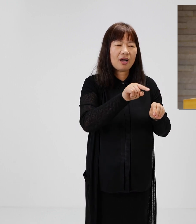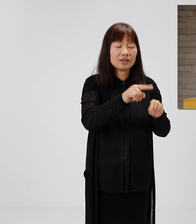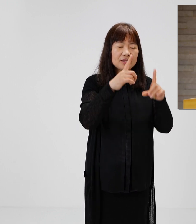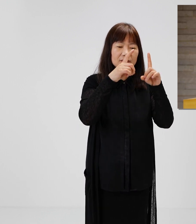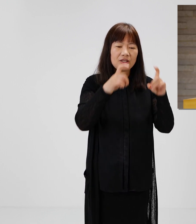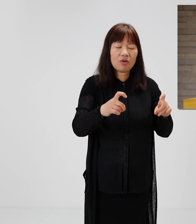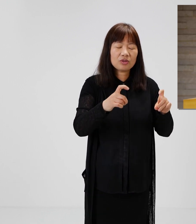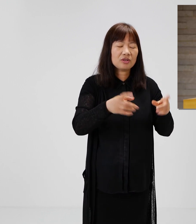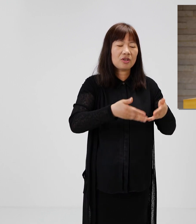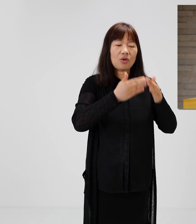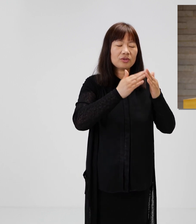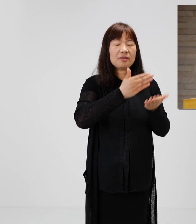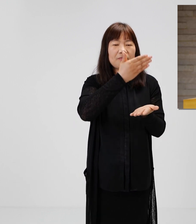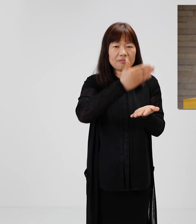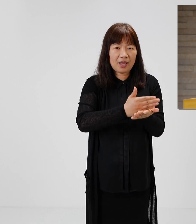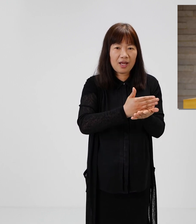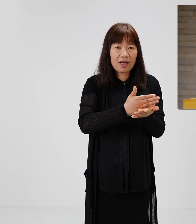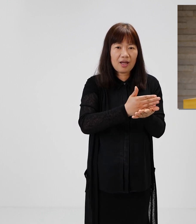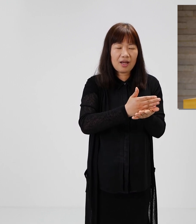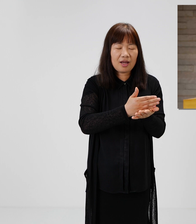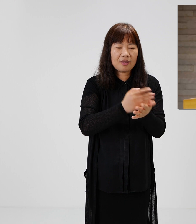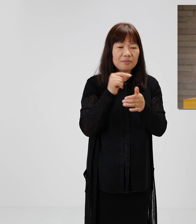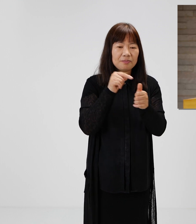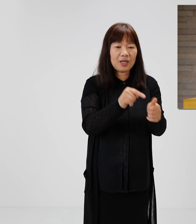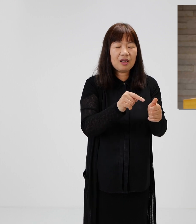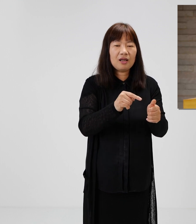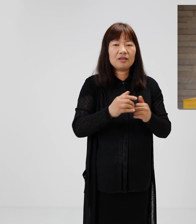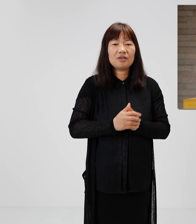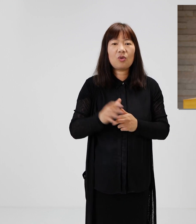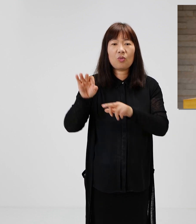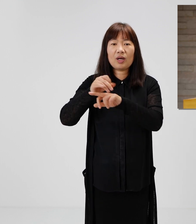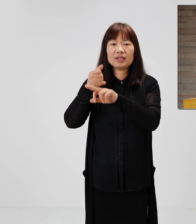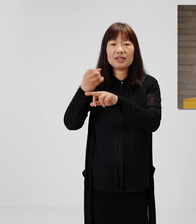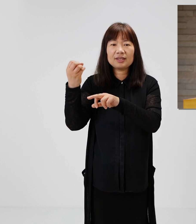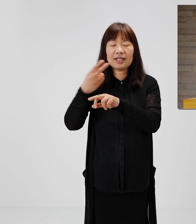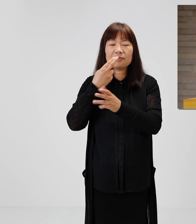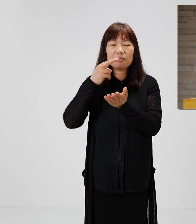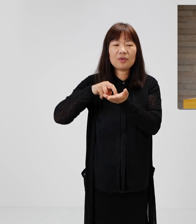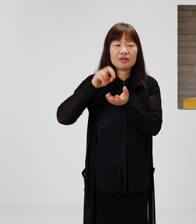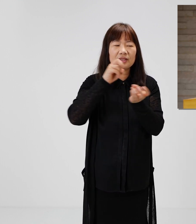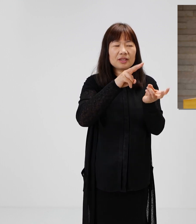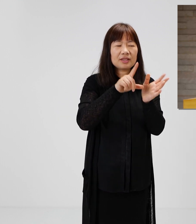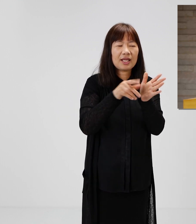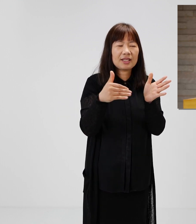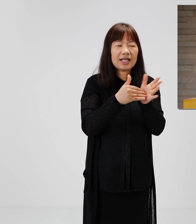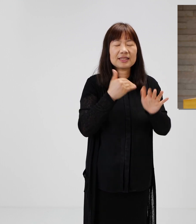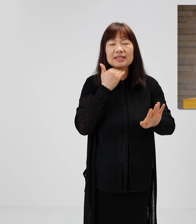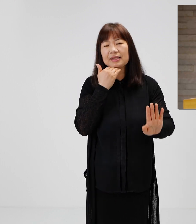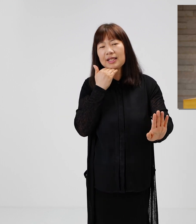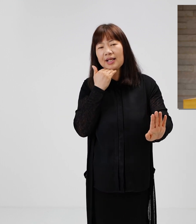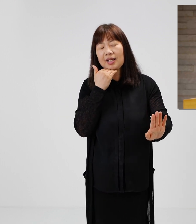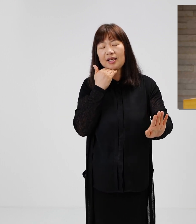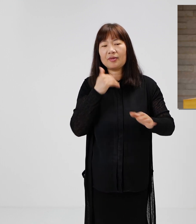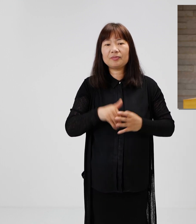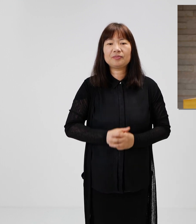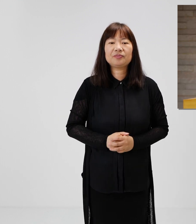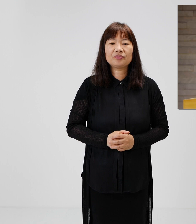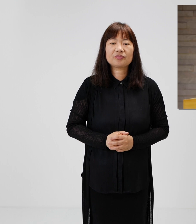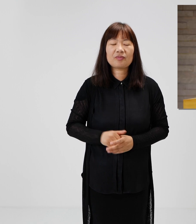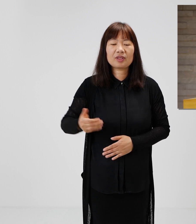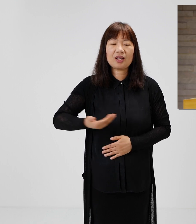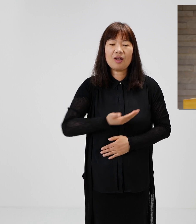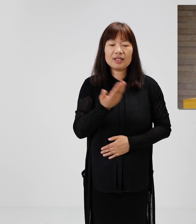성을 건축하지 못하게 하고 내가 다시 조서 내리기를 기다리라. 너희는 삼가서 이